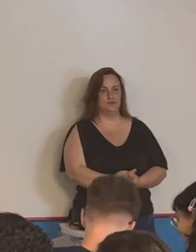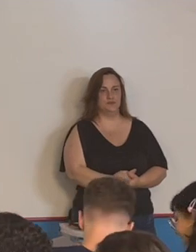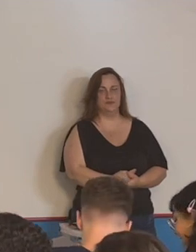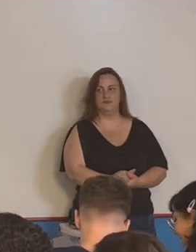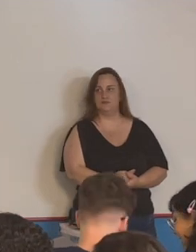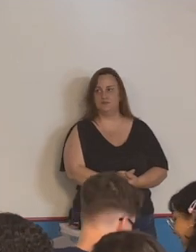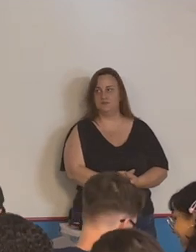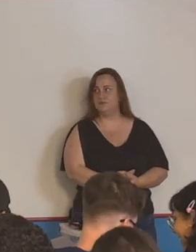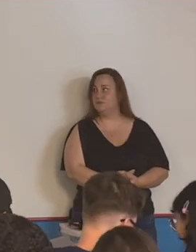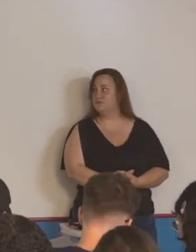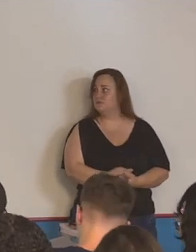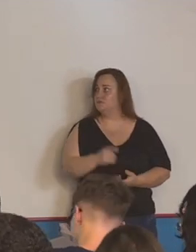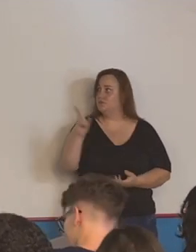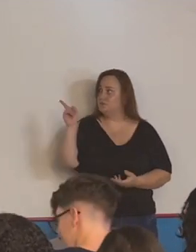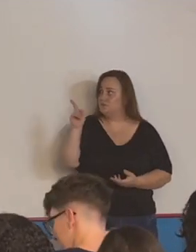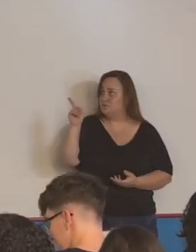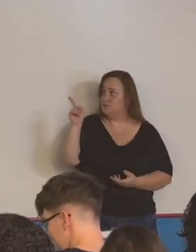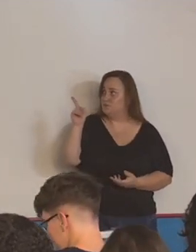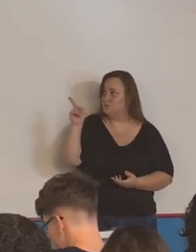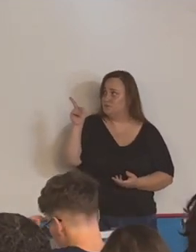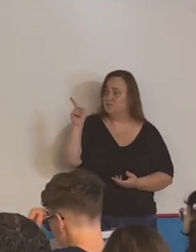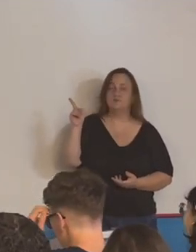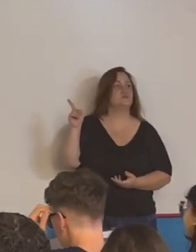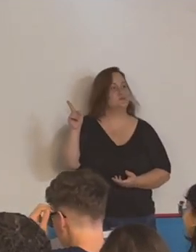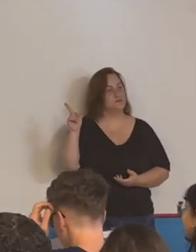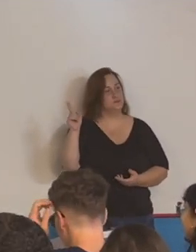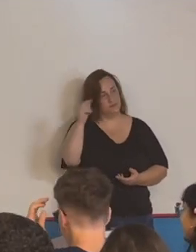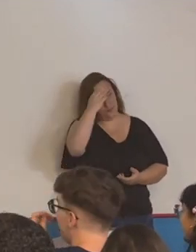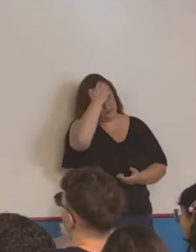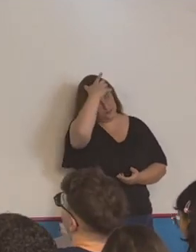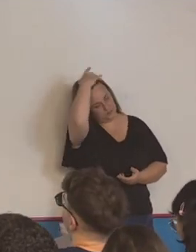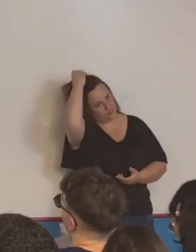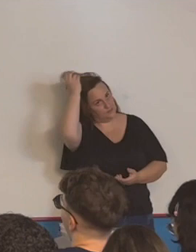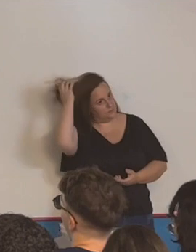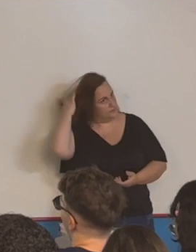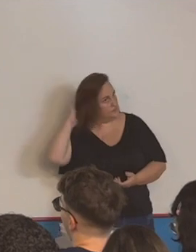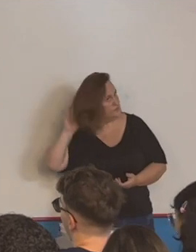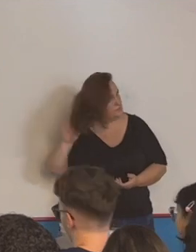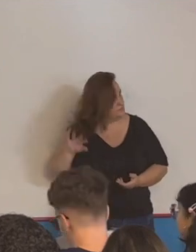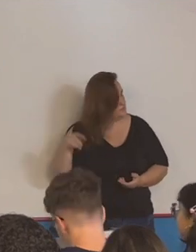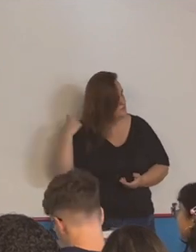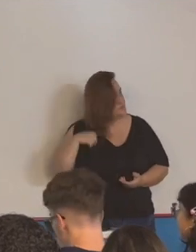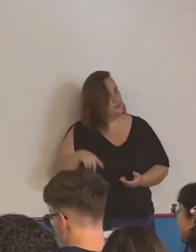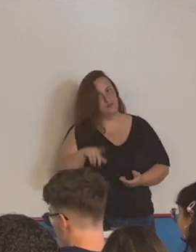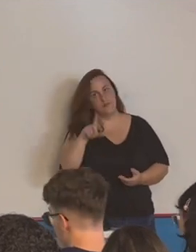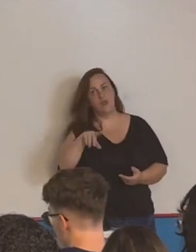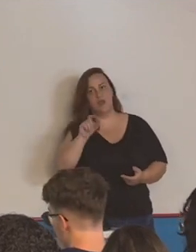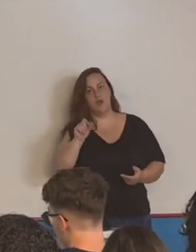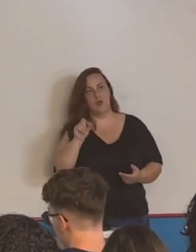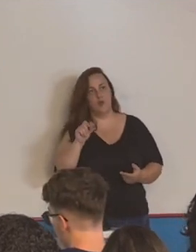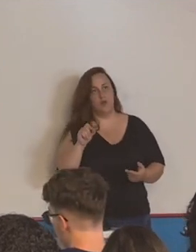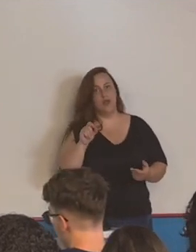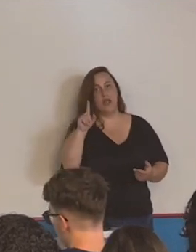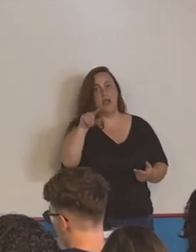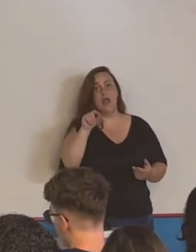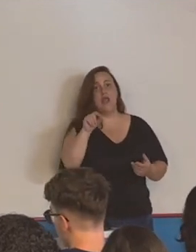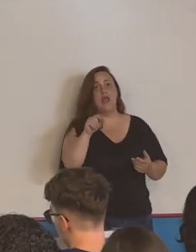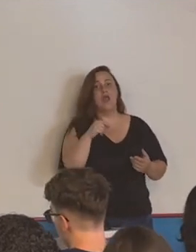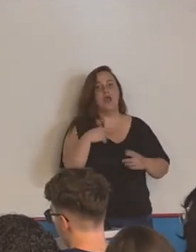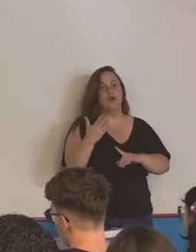Essa tela que está aqui do canto, né, essa daqui, é a tela de um artista francês